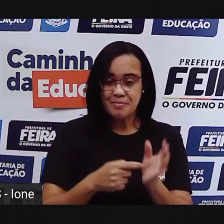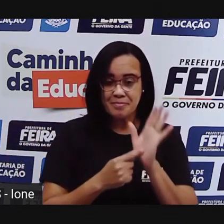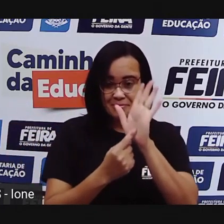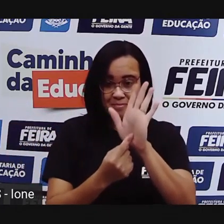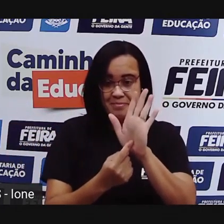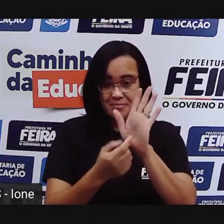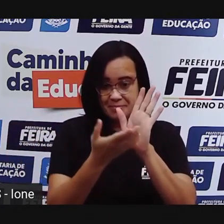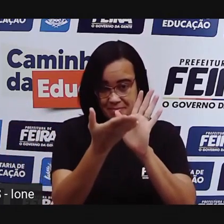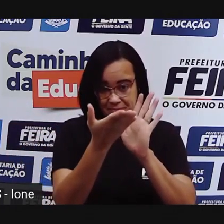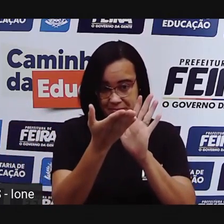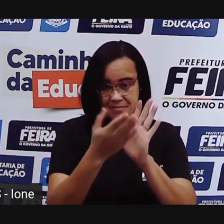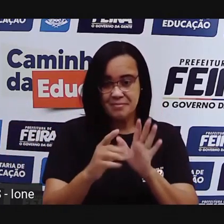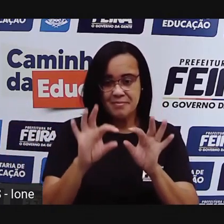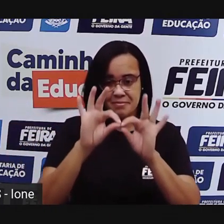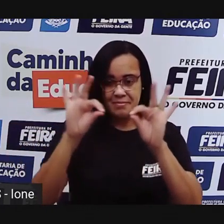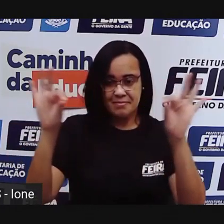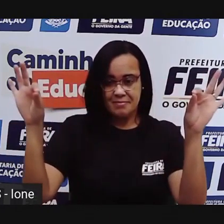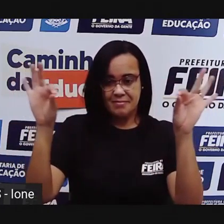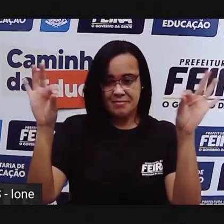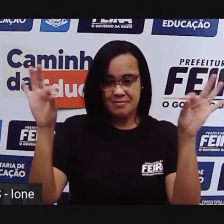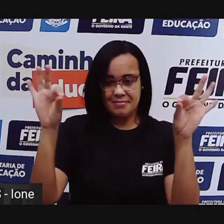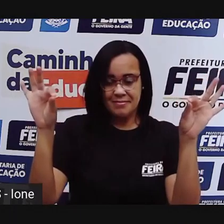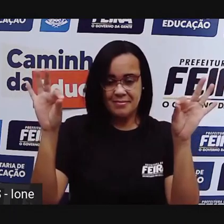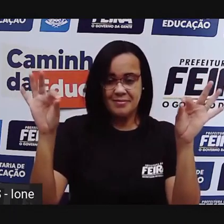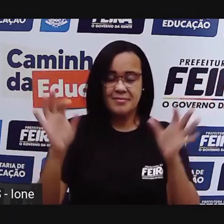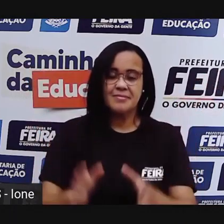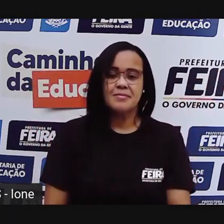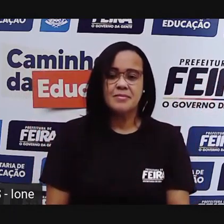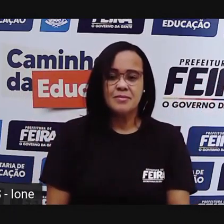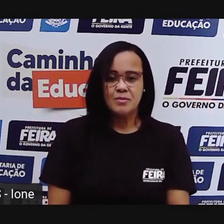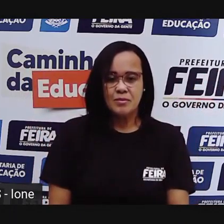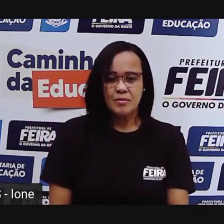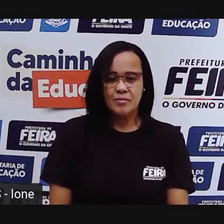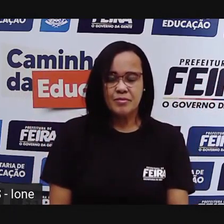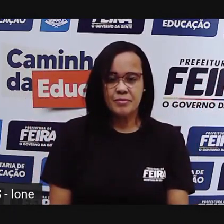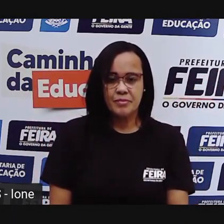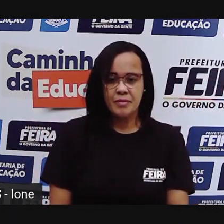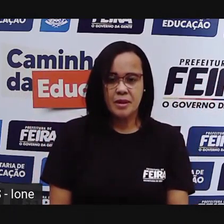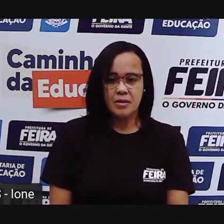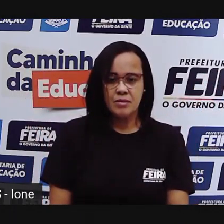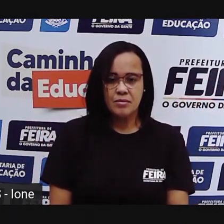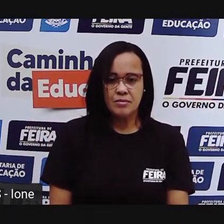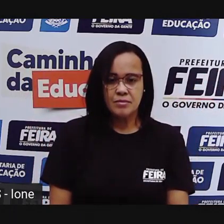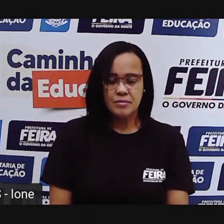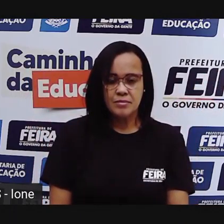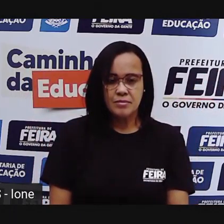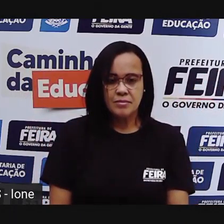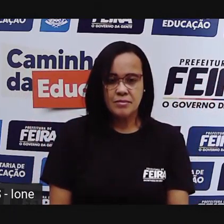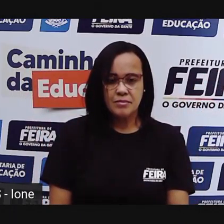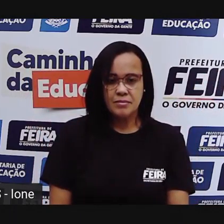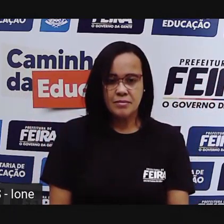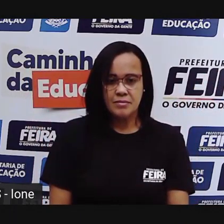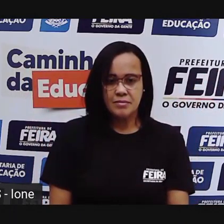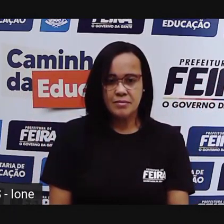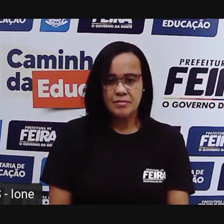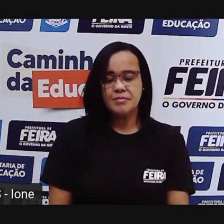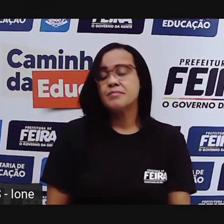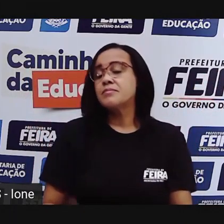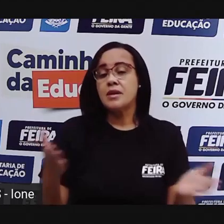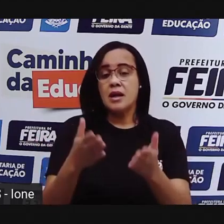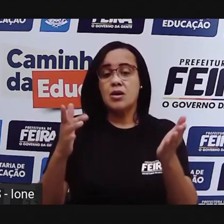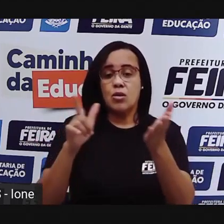Com um pedaço do cordão, do cordão sobrando. Agora, vamos para o jornal.